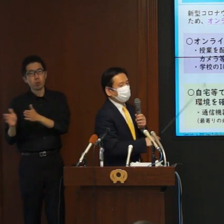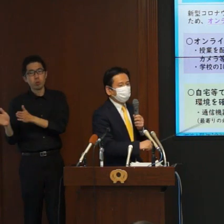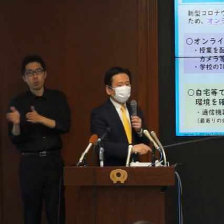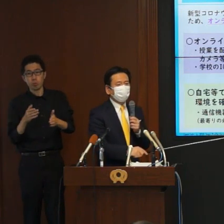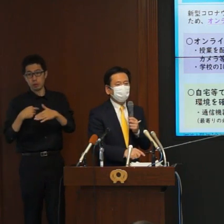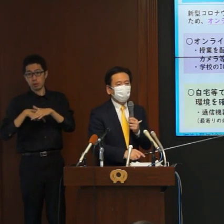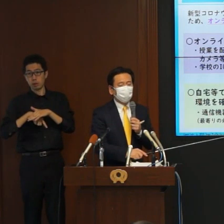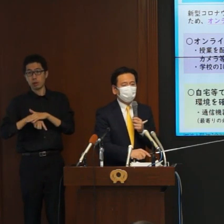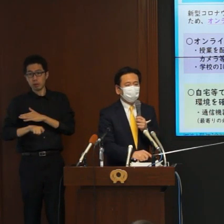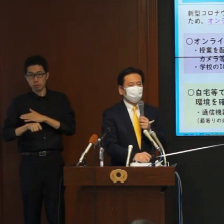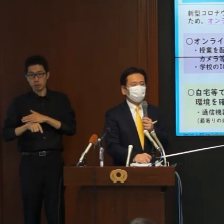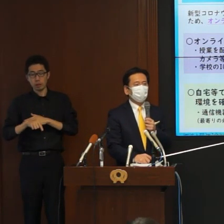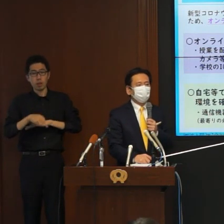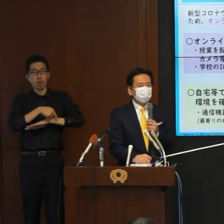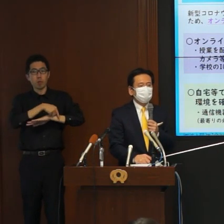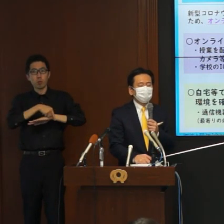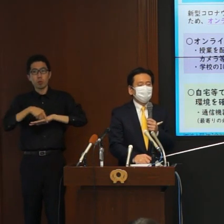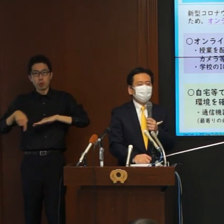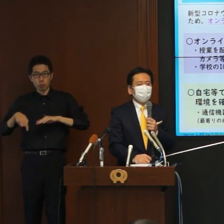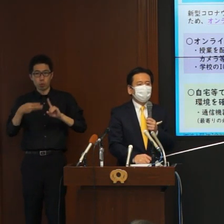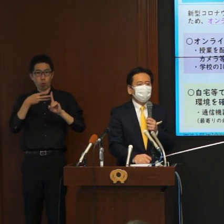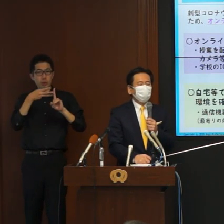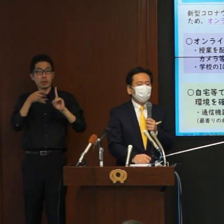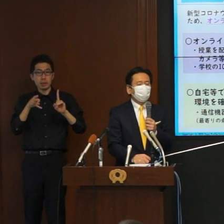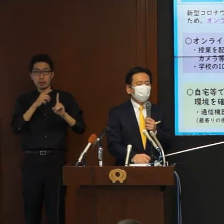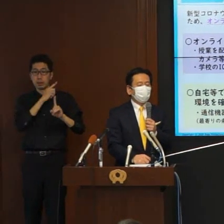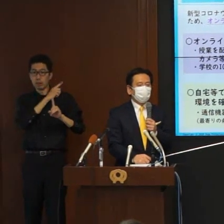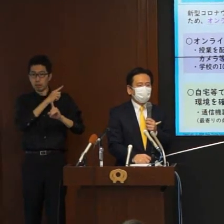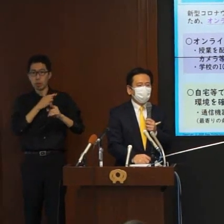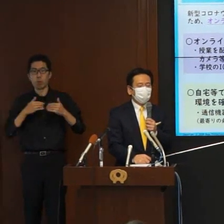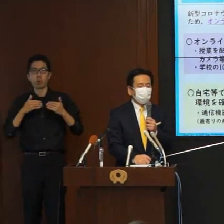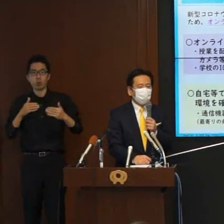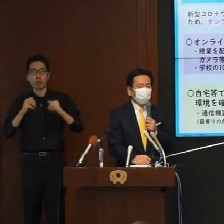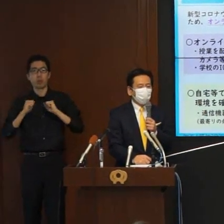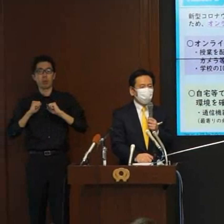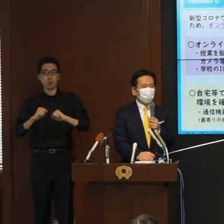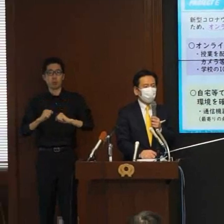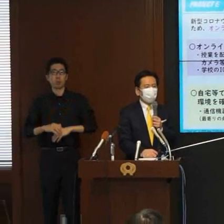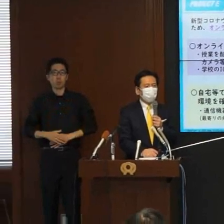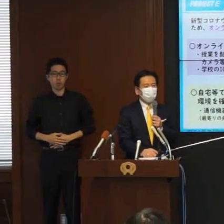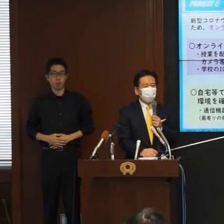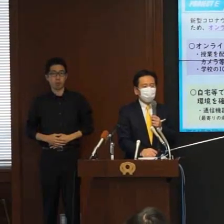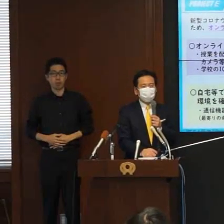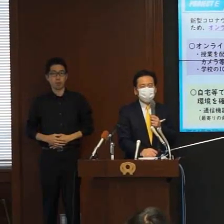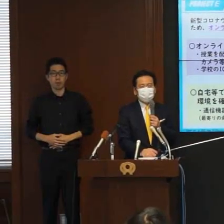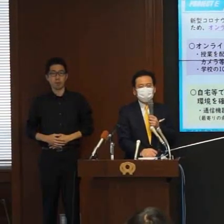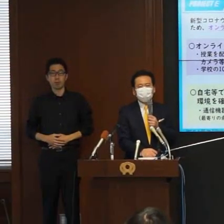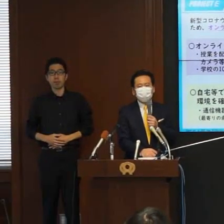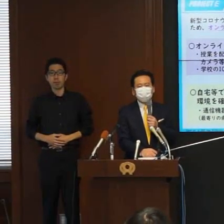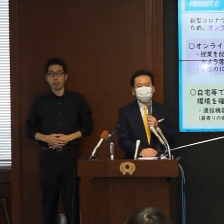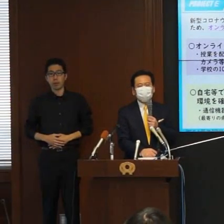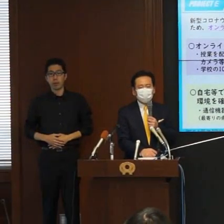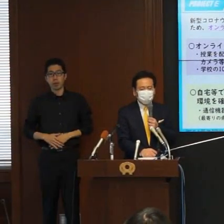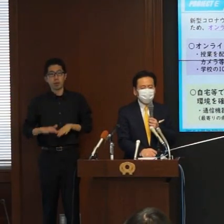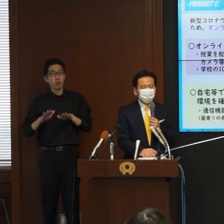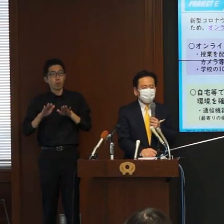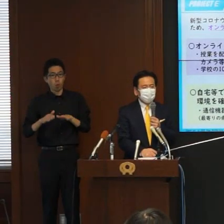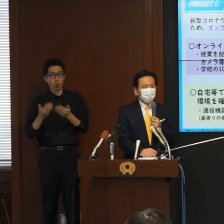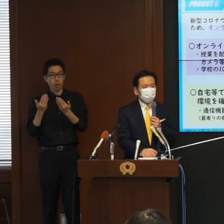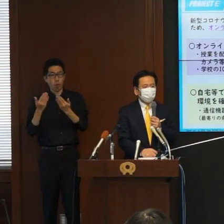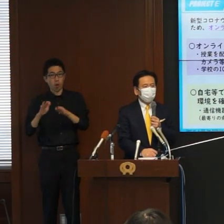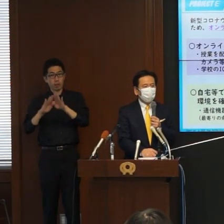プロジェクト委員を進めていこうということであります。で、今日から学校に皆さん集っているので